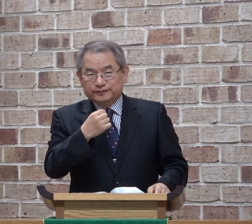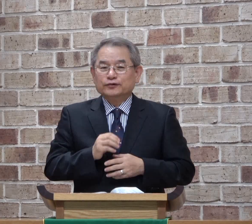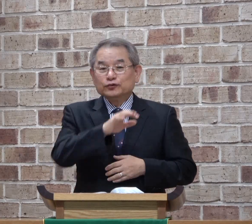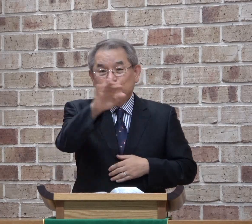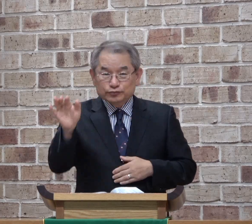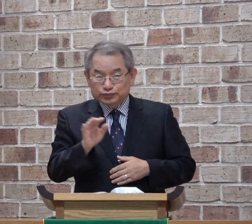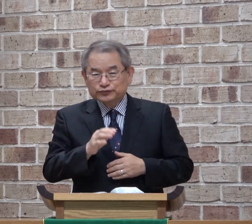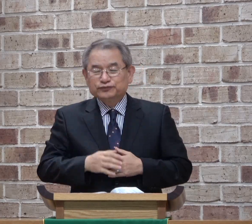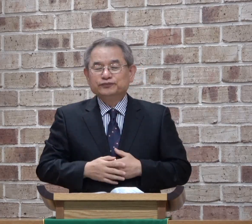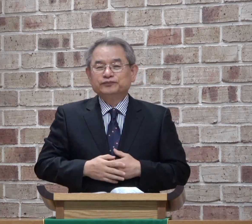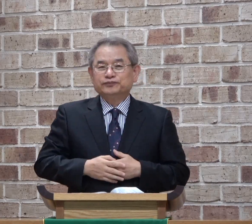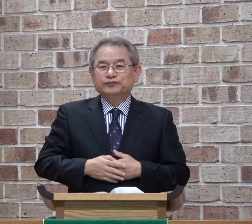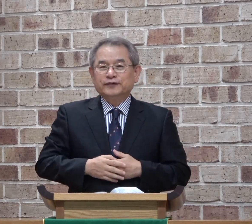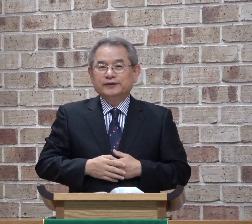원합니다.